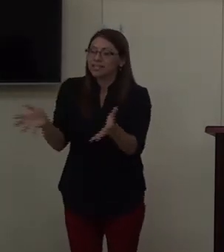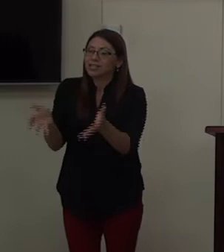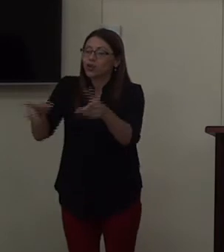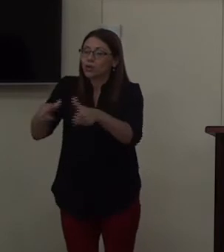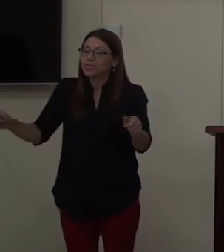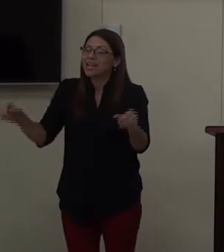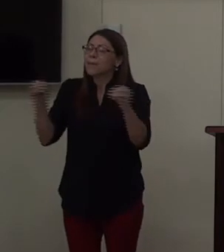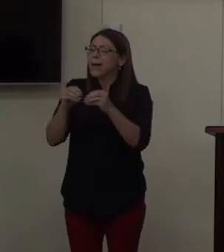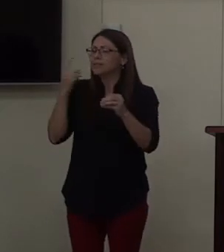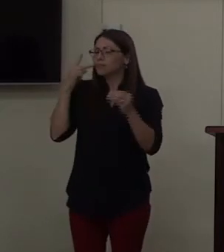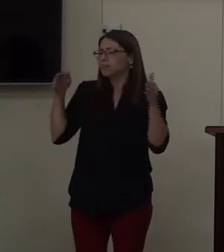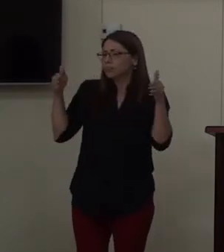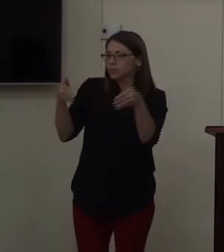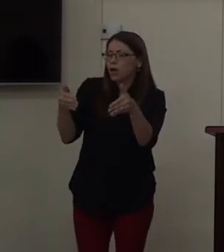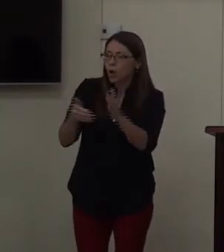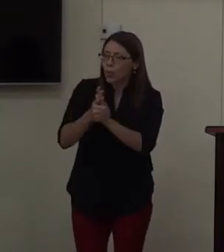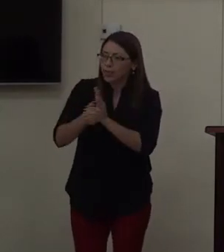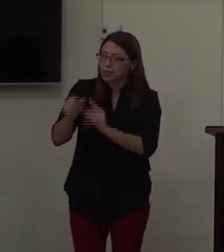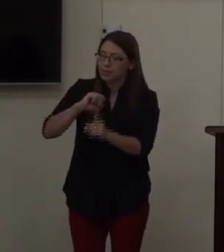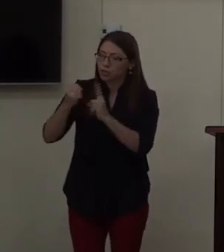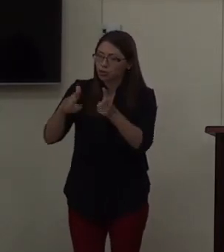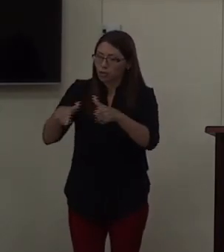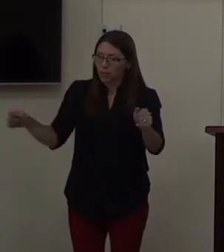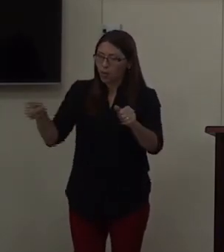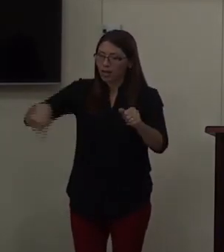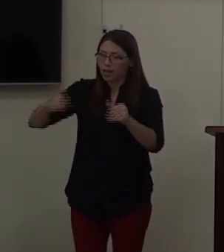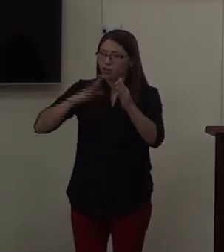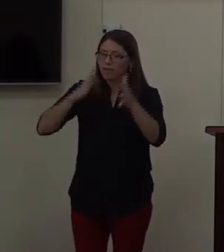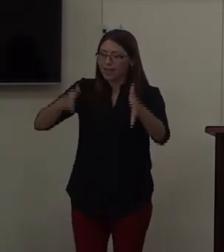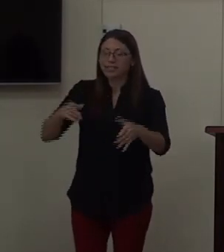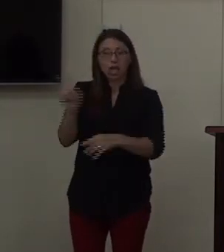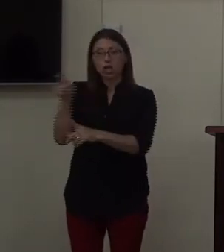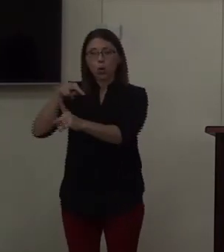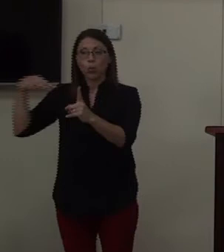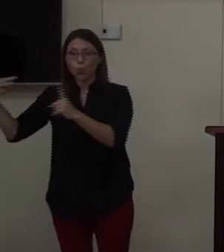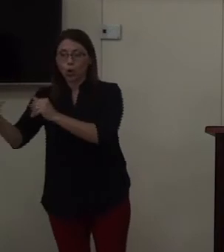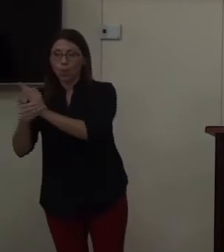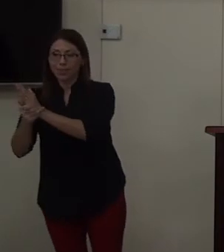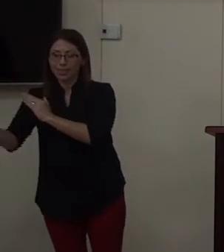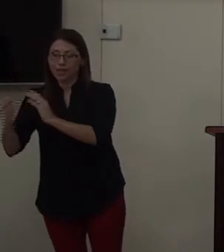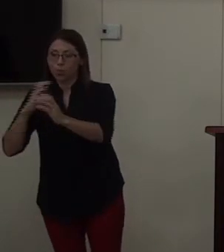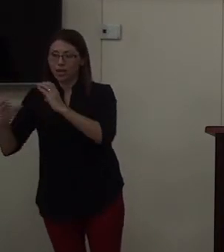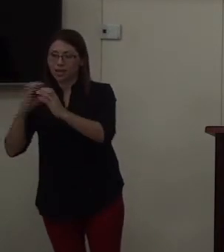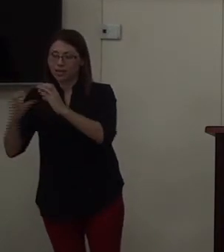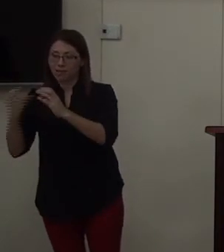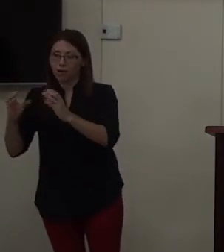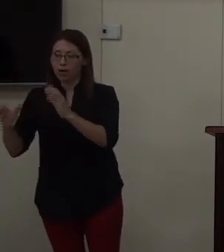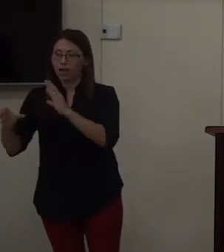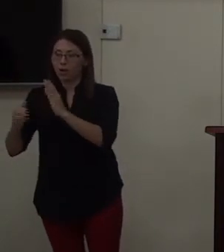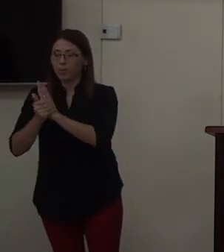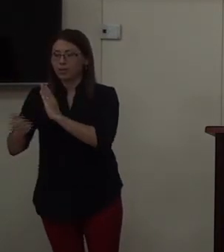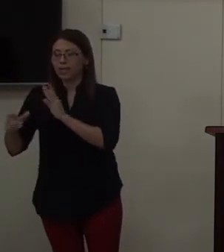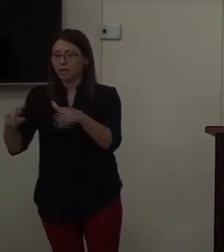la competencia sociosimbólica, ¿verdad?, de los hablantes, y no vista desde la competencia comunicativa o la competencia